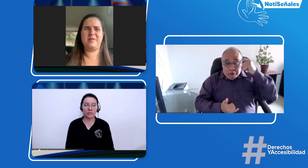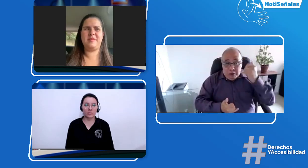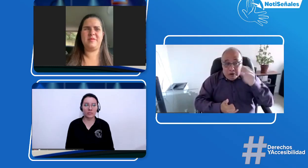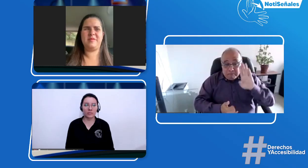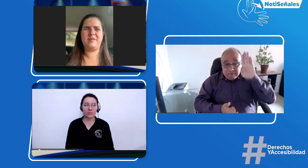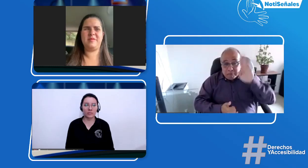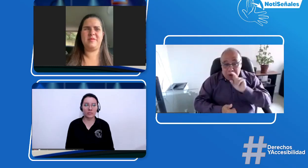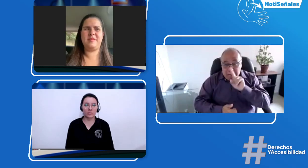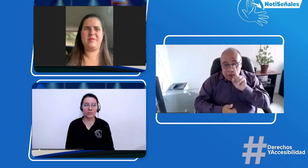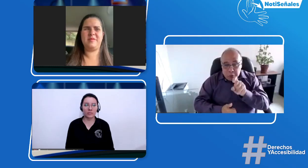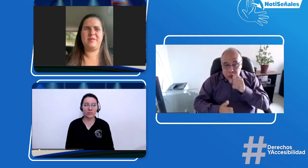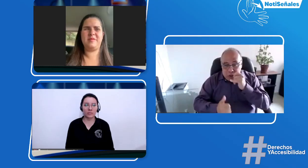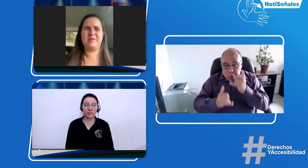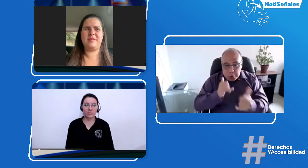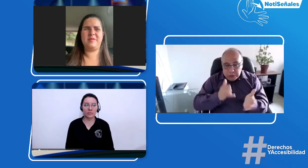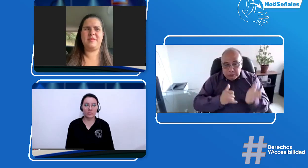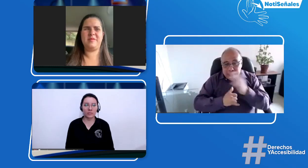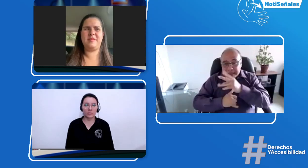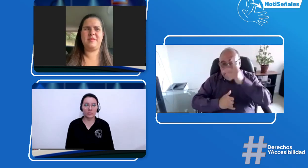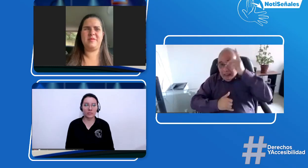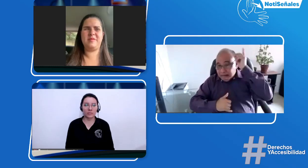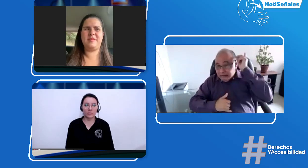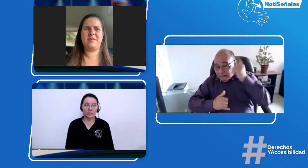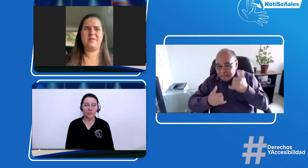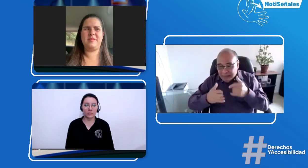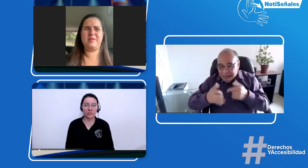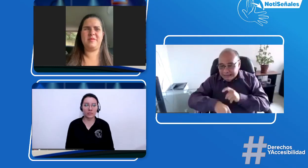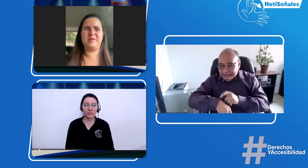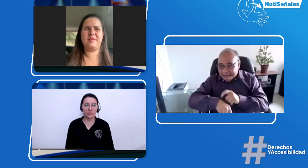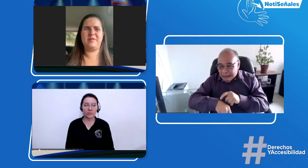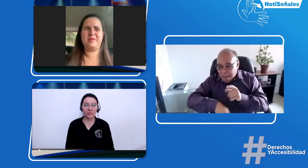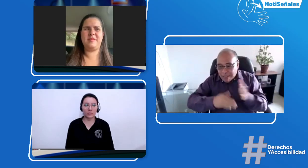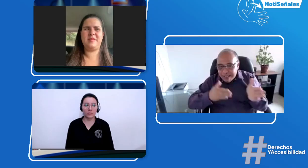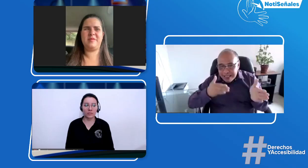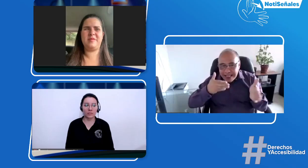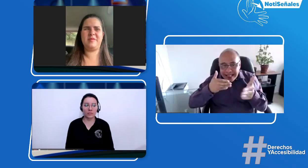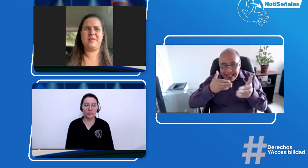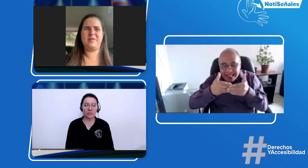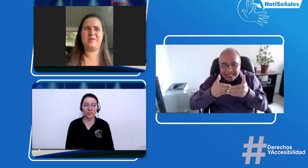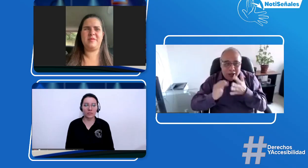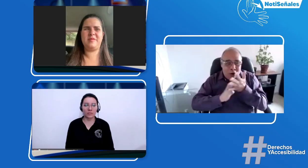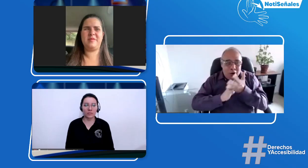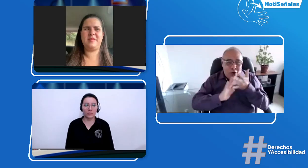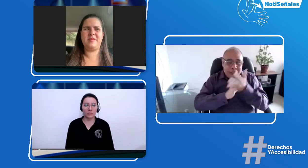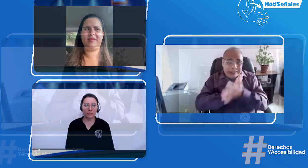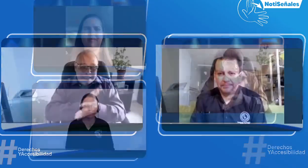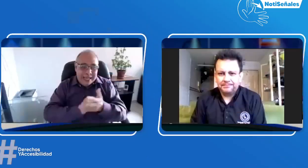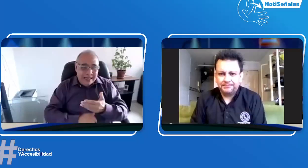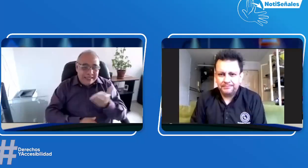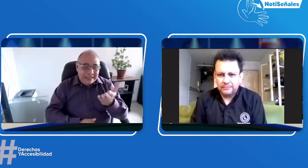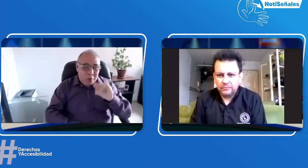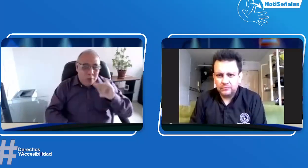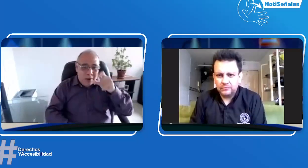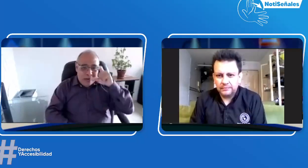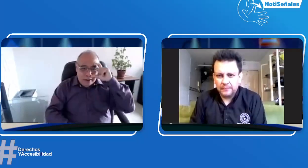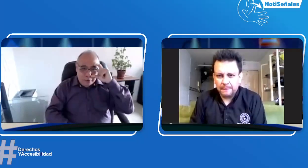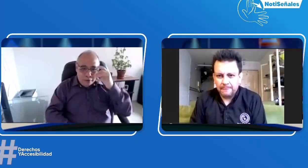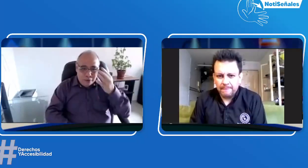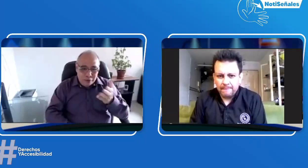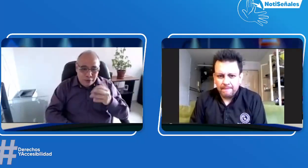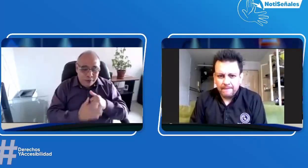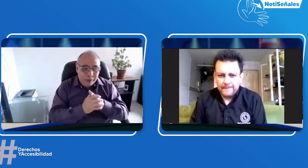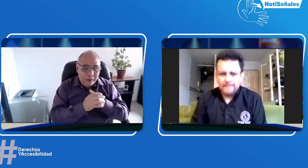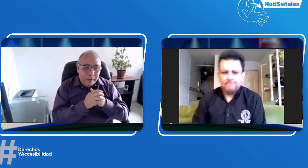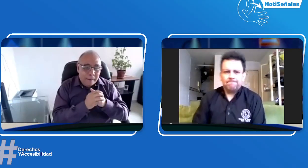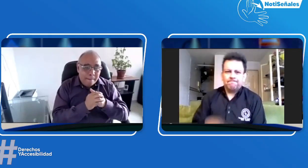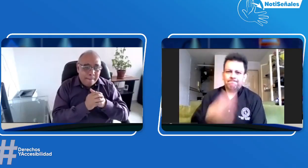más a las barreras cotidianas que tenemos las personas sordas. Voy a pasar con Juan Carlos y con Daniel Ocampo, que